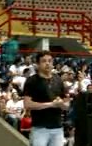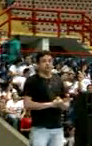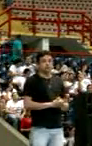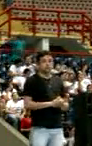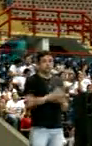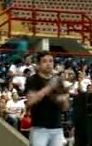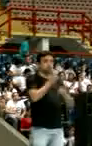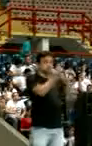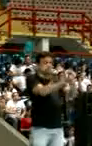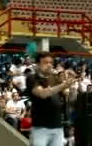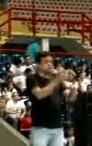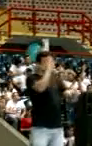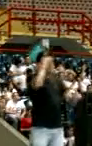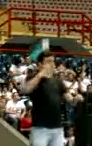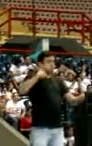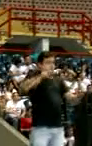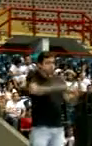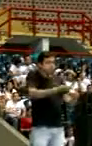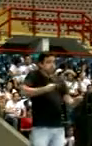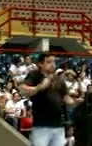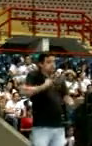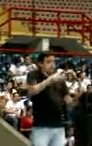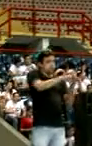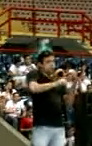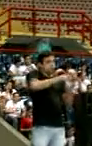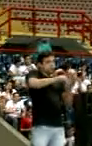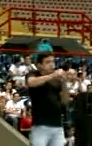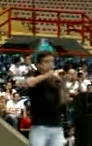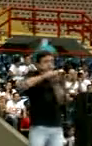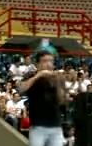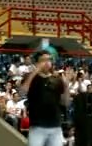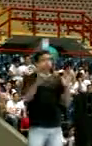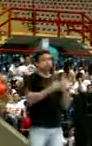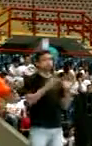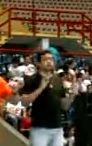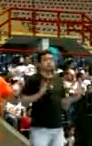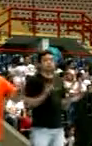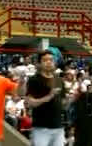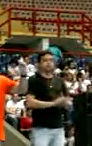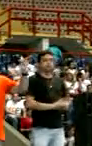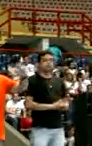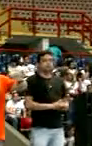Para premiar quem está até agora aqui, danado, copiando, tudo selvagem.